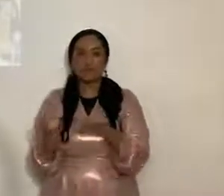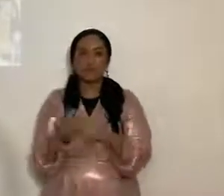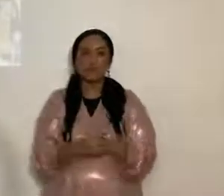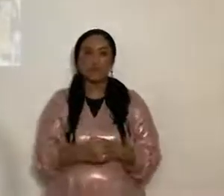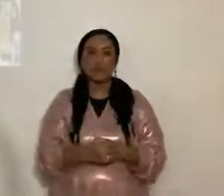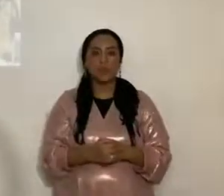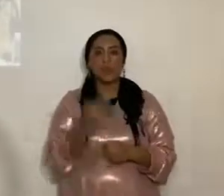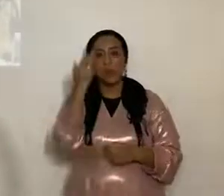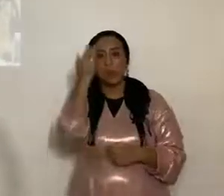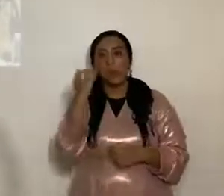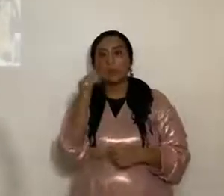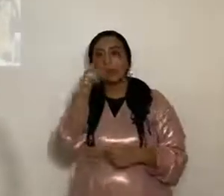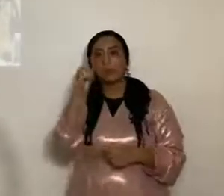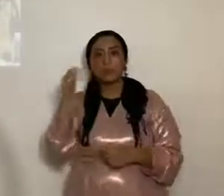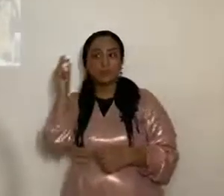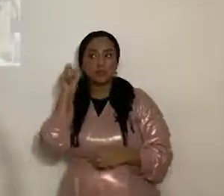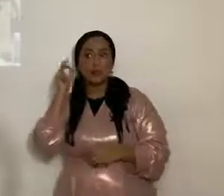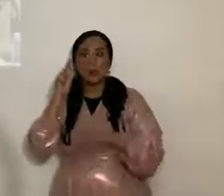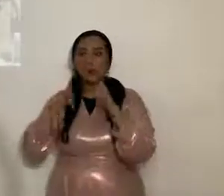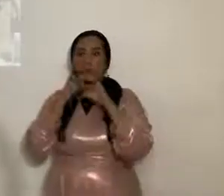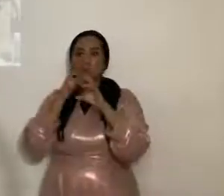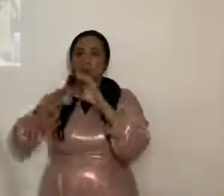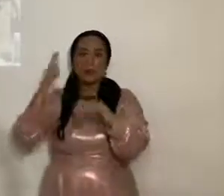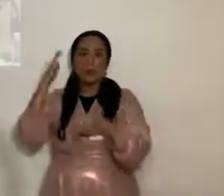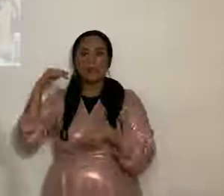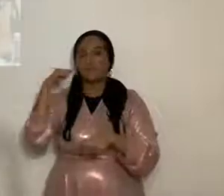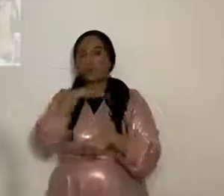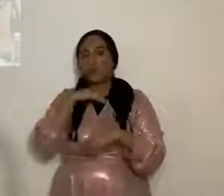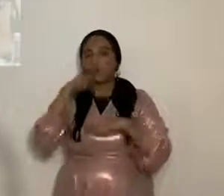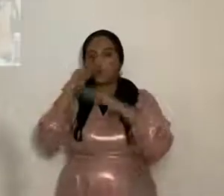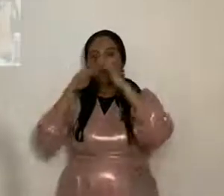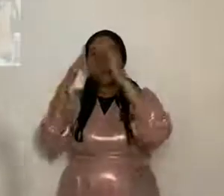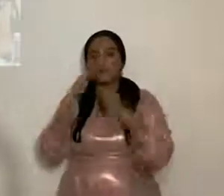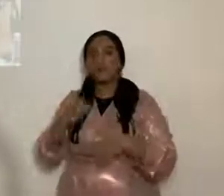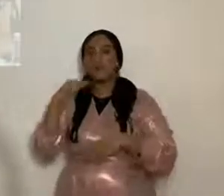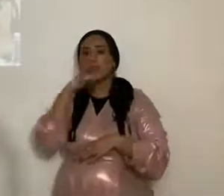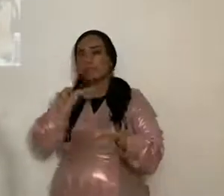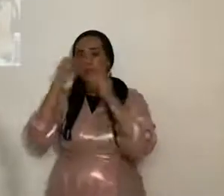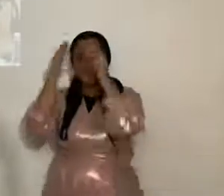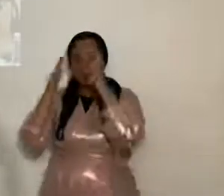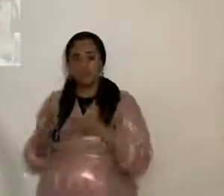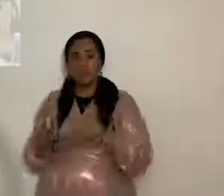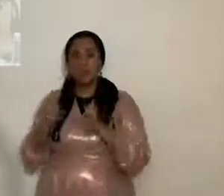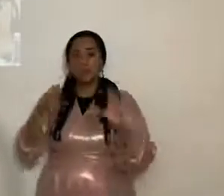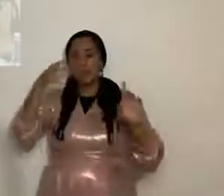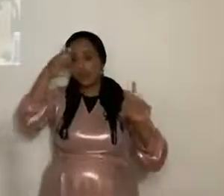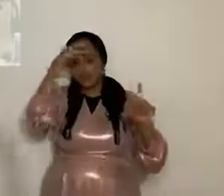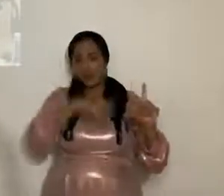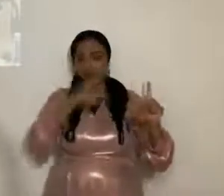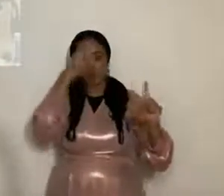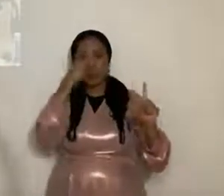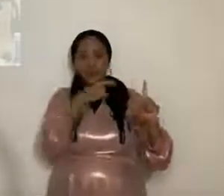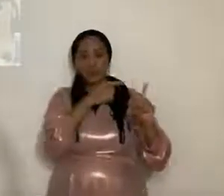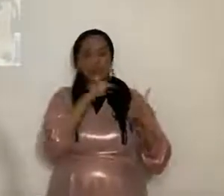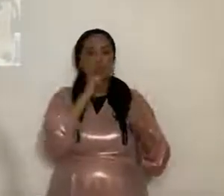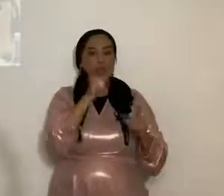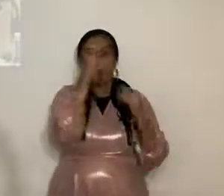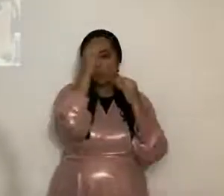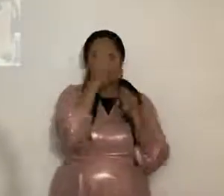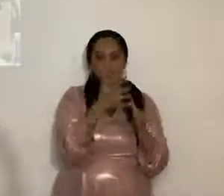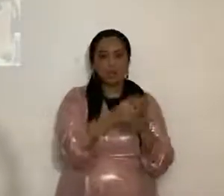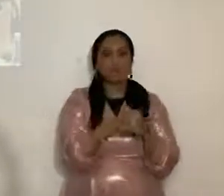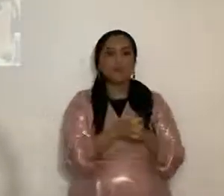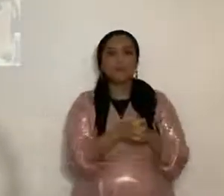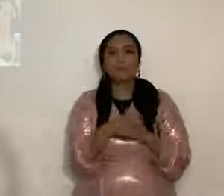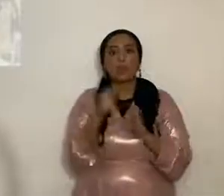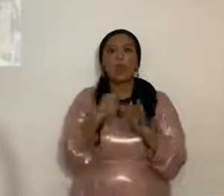haber escuchado a un apóstata, a un falso profeta, a un falso maestro, el varón de Elohim desobedeció. Y